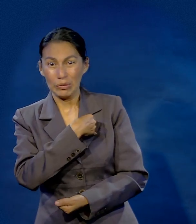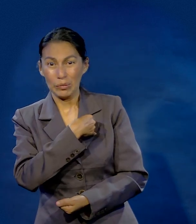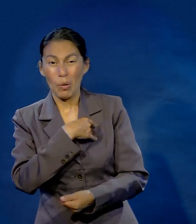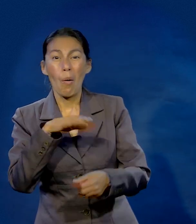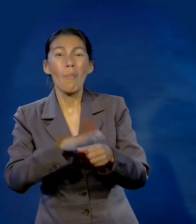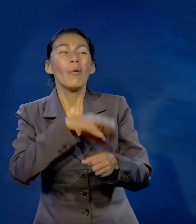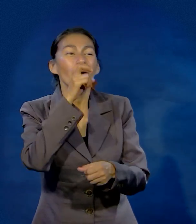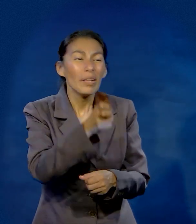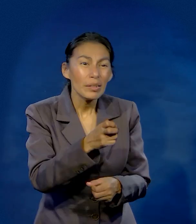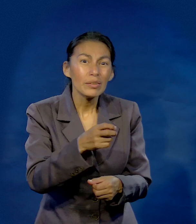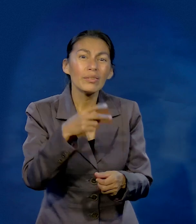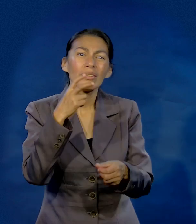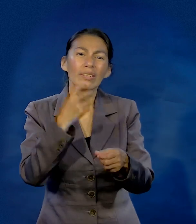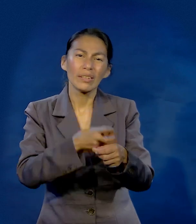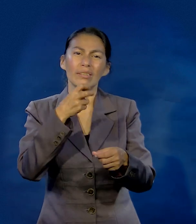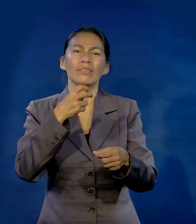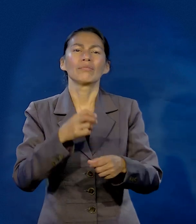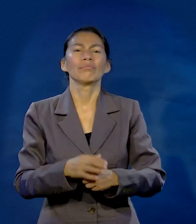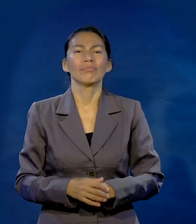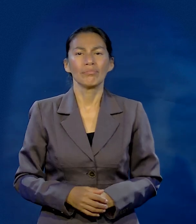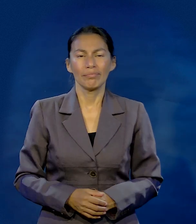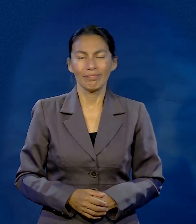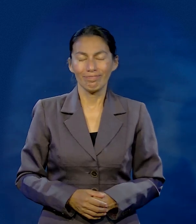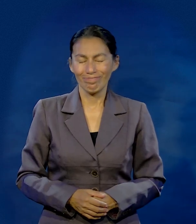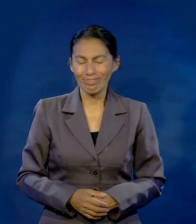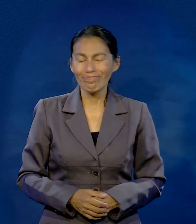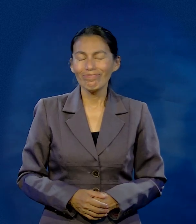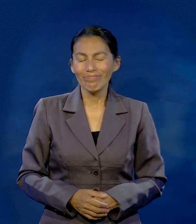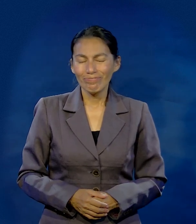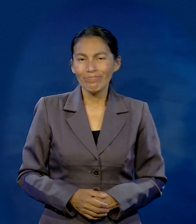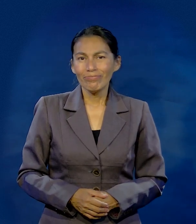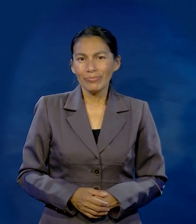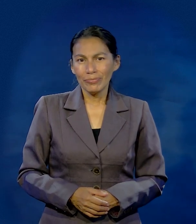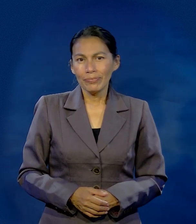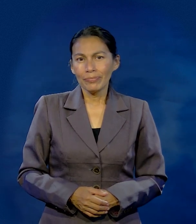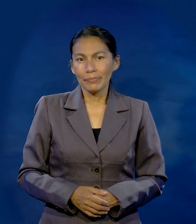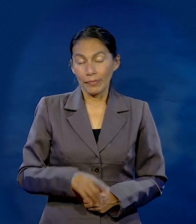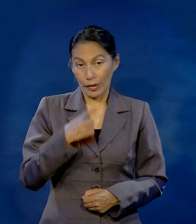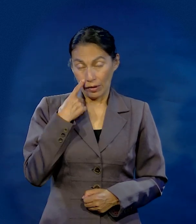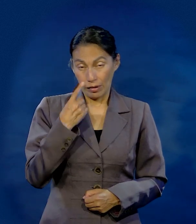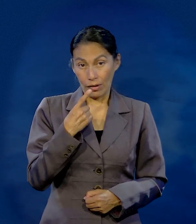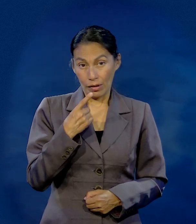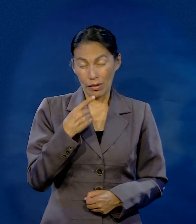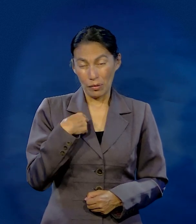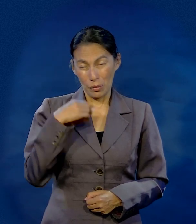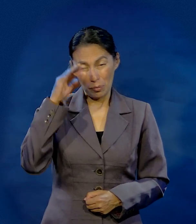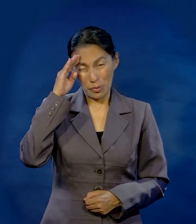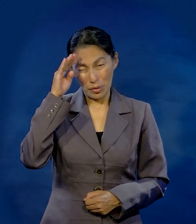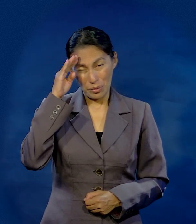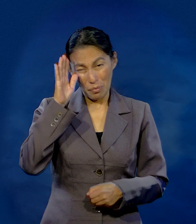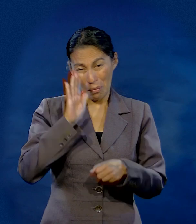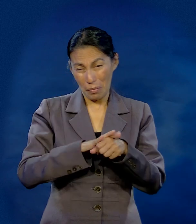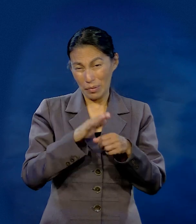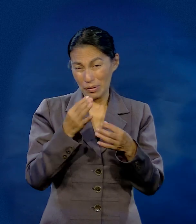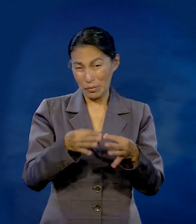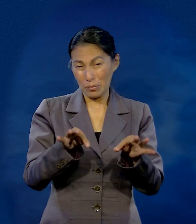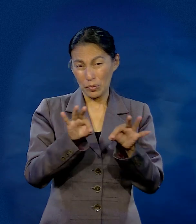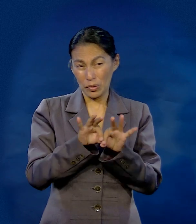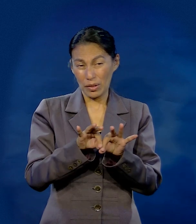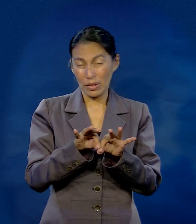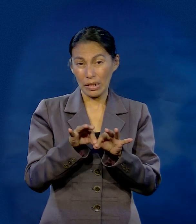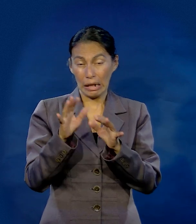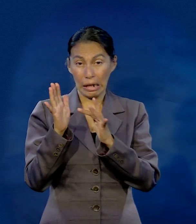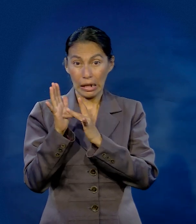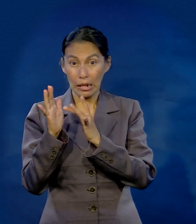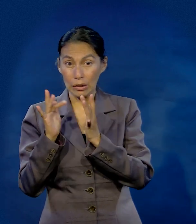jamás hizo voy a hacer un fideicomiso de ayuda nunca Jesús dice necio porque tus riquezas te están